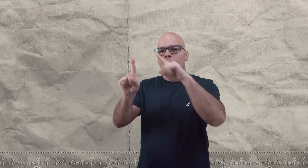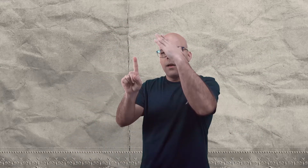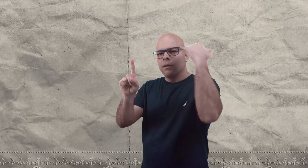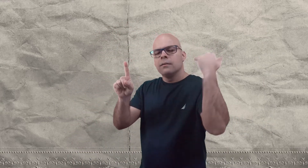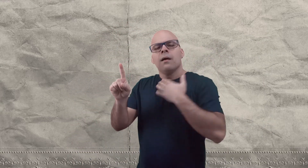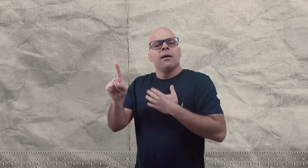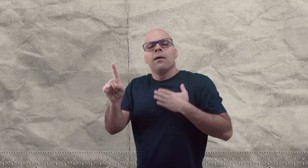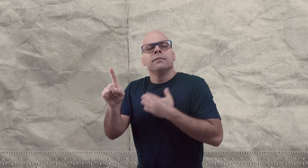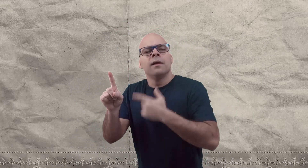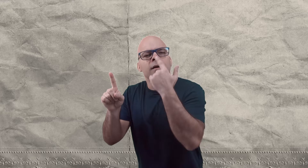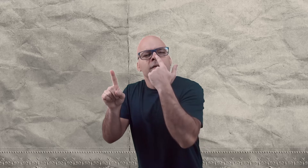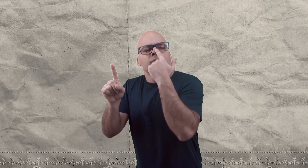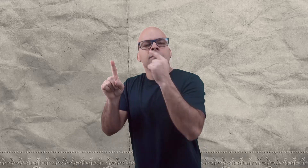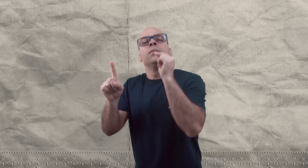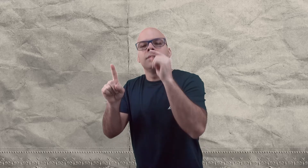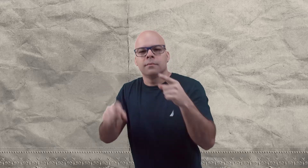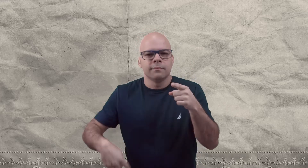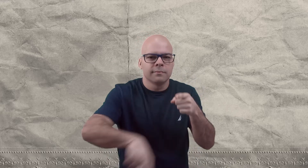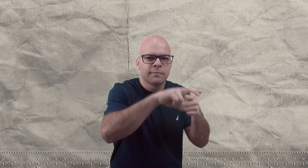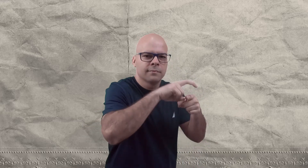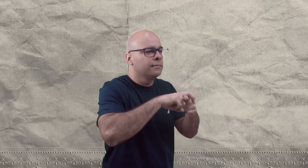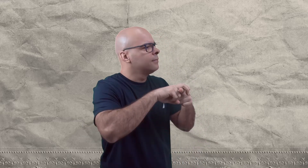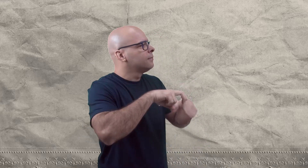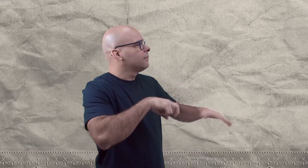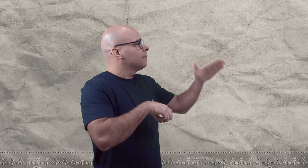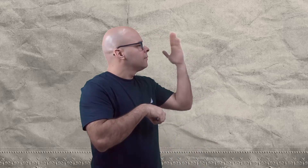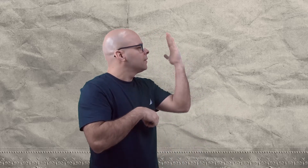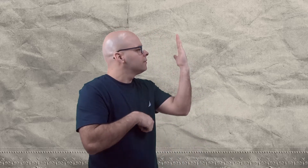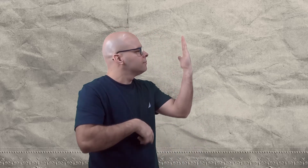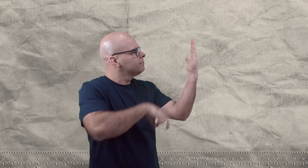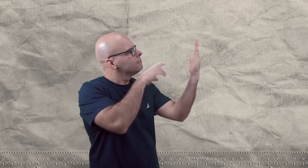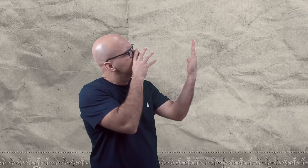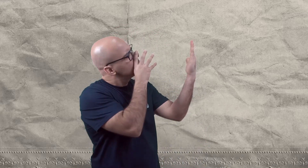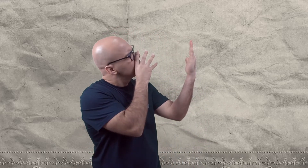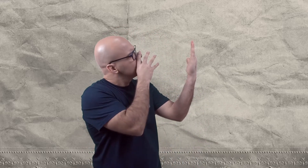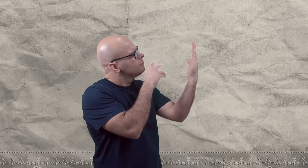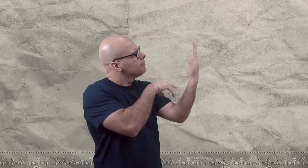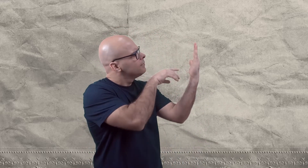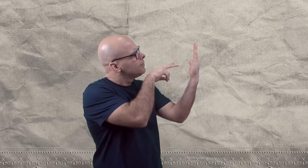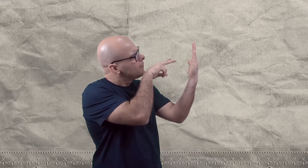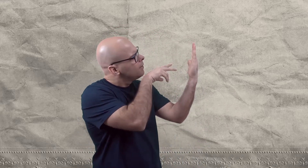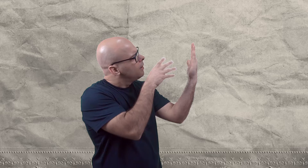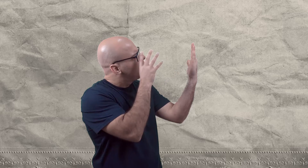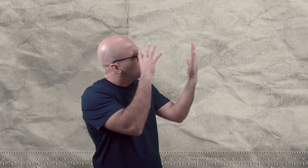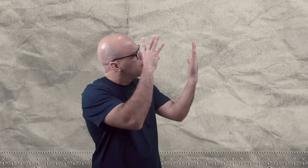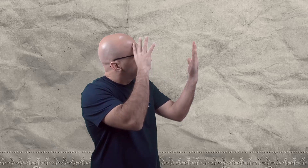Louise adorava sentar-se na frente do espelho, observar a sua imagem, e o espelho, que